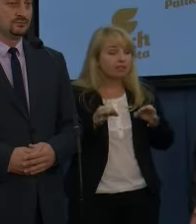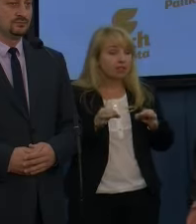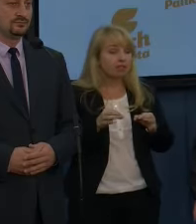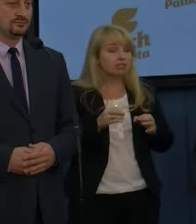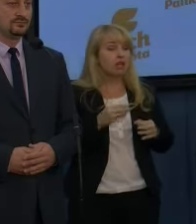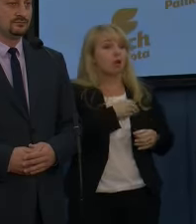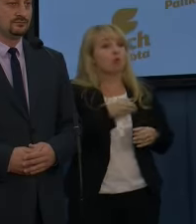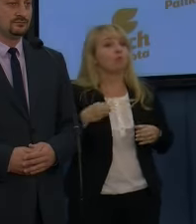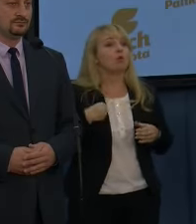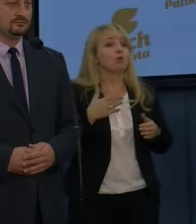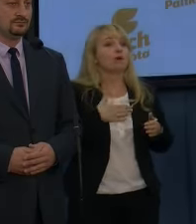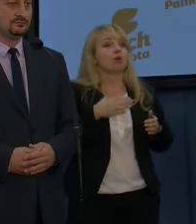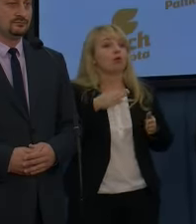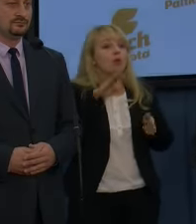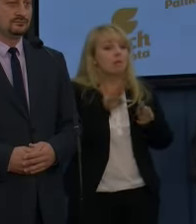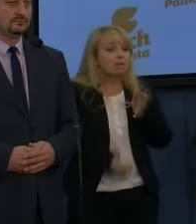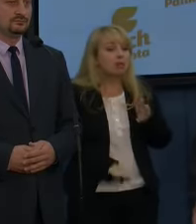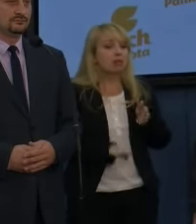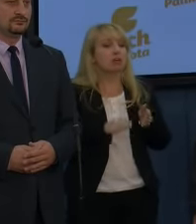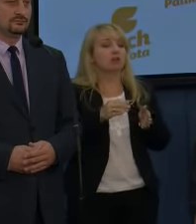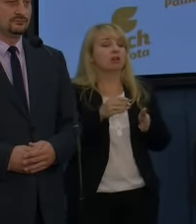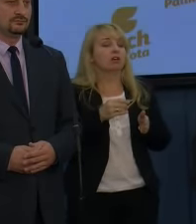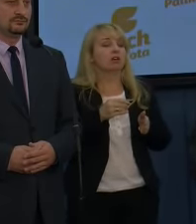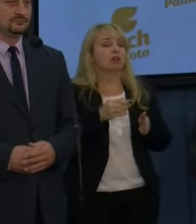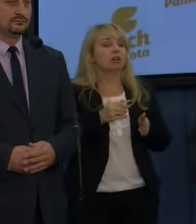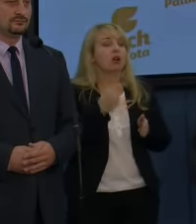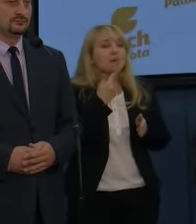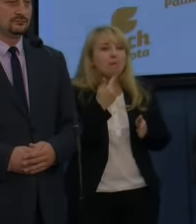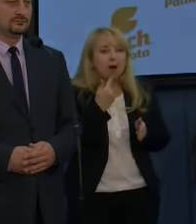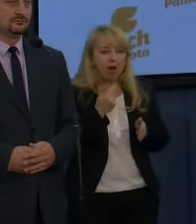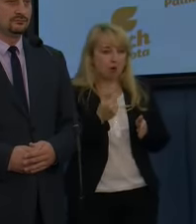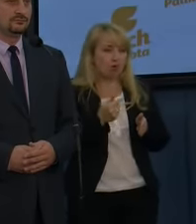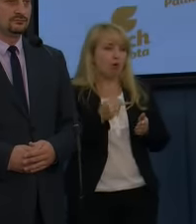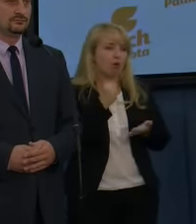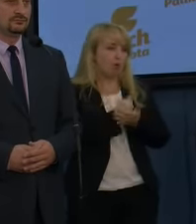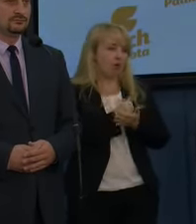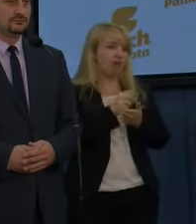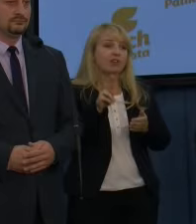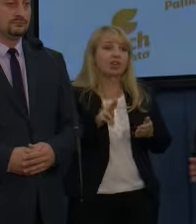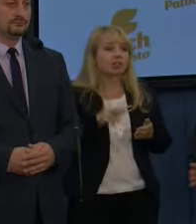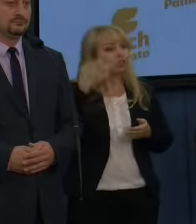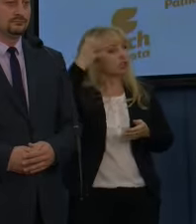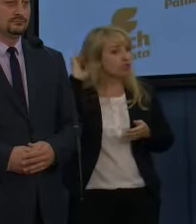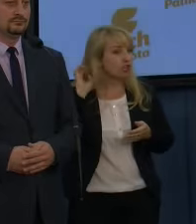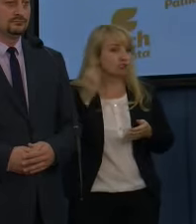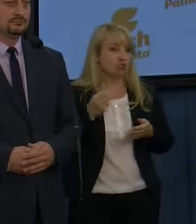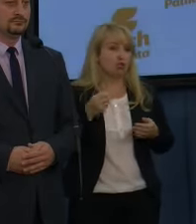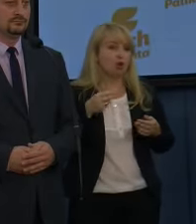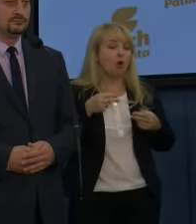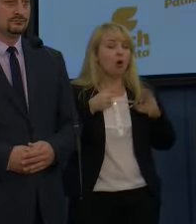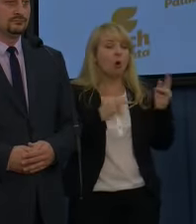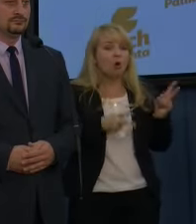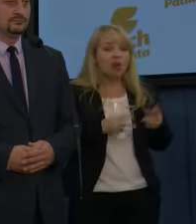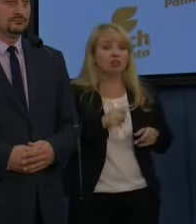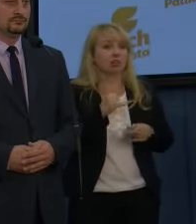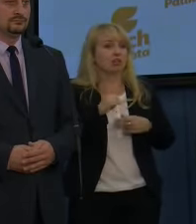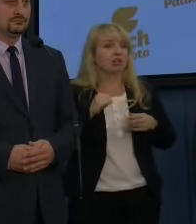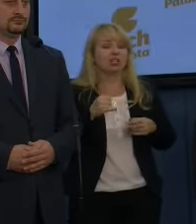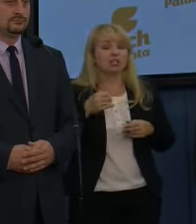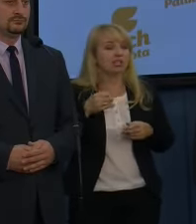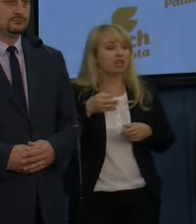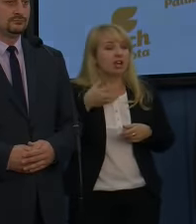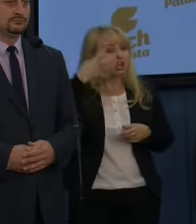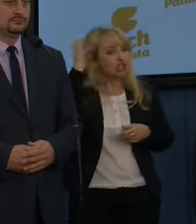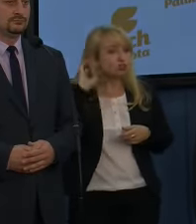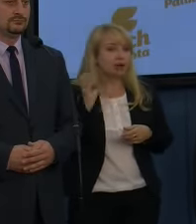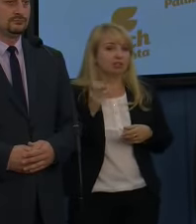mniej praw niż Czeszki, Rosjanki, Holenderki, Hiszpanki, no kogo byśmy sobie nie wymieniali z Europy, to